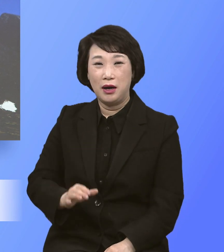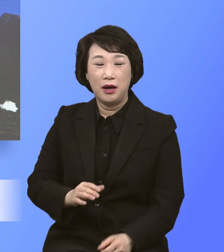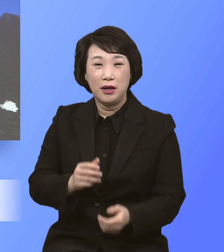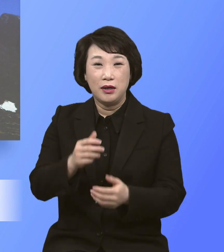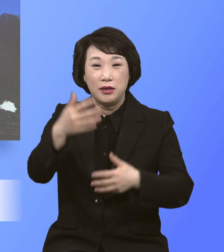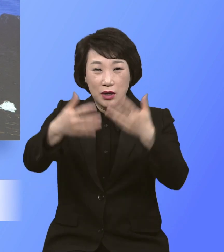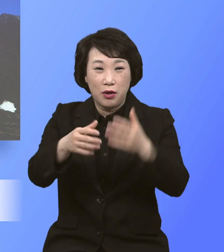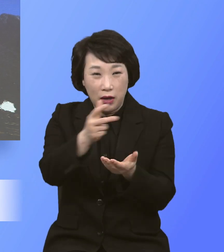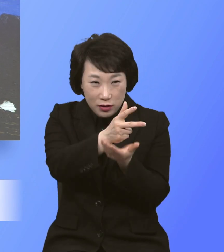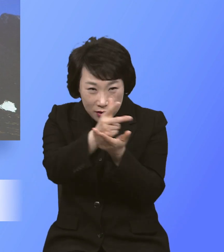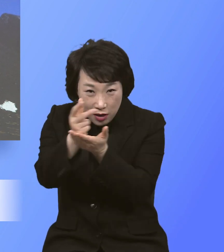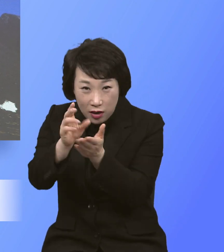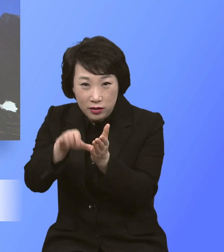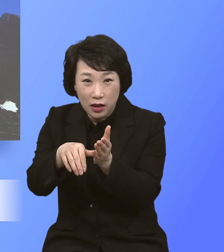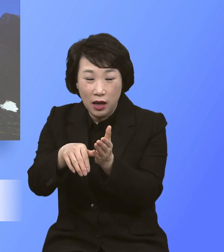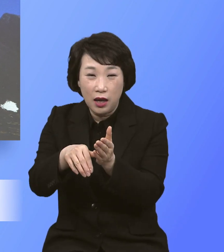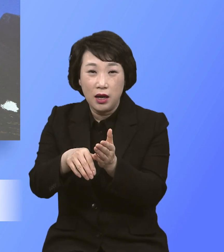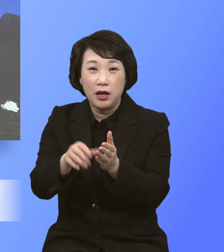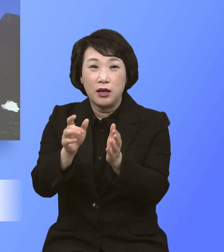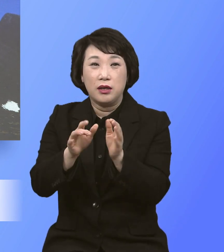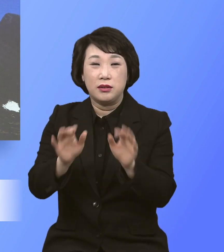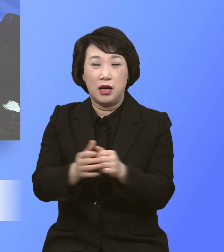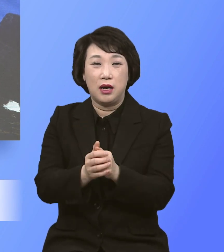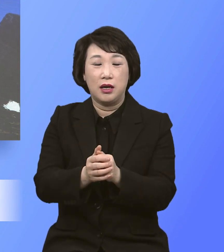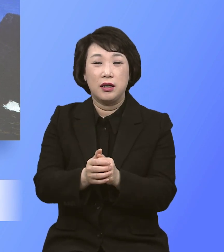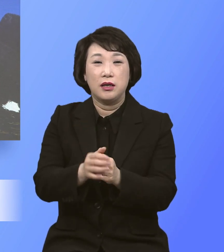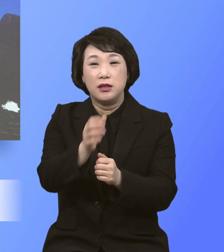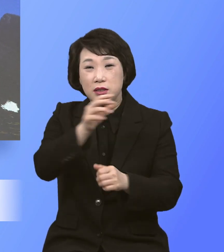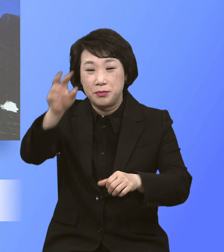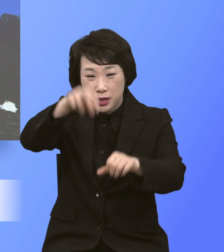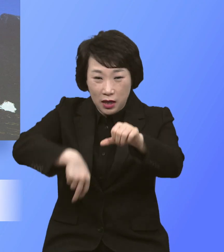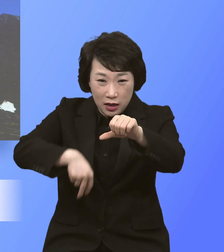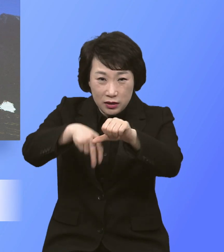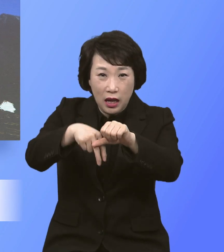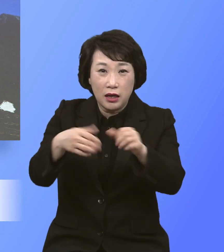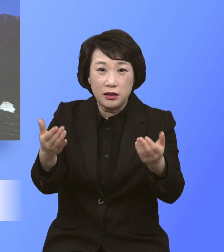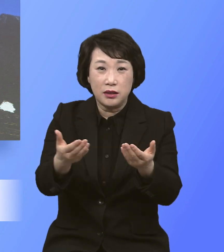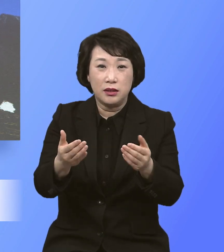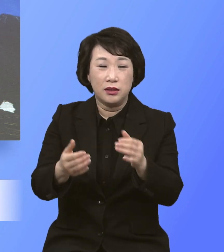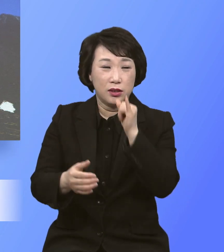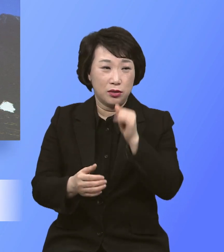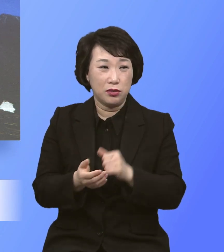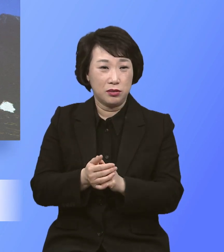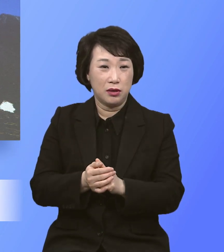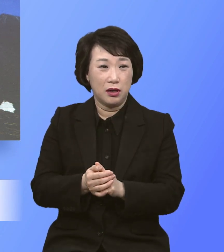촬영을 하다가 십자가 지는 장면 앞에서